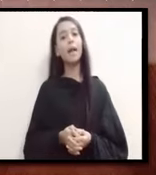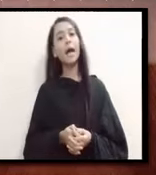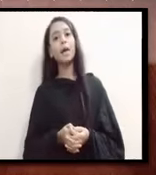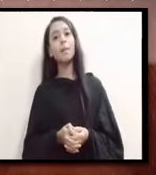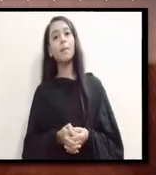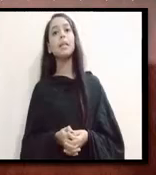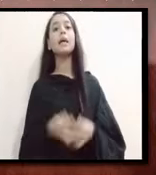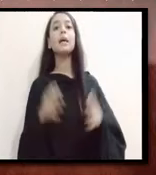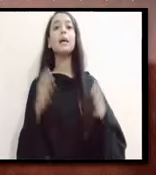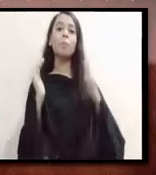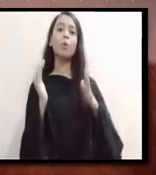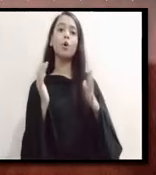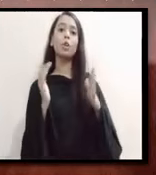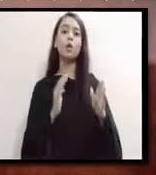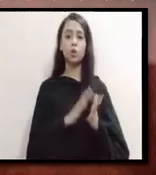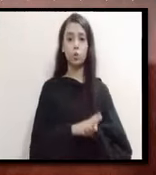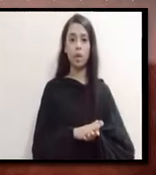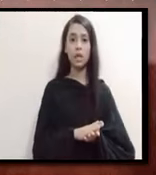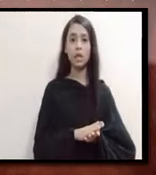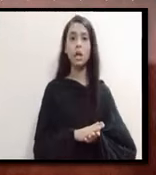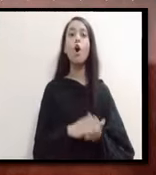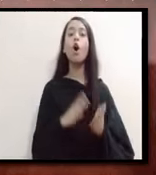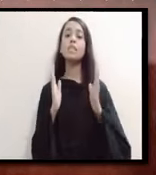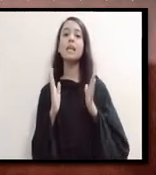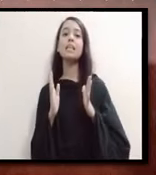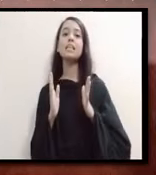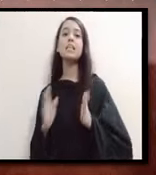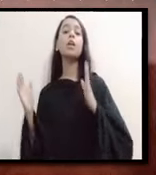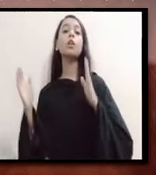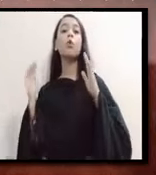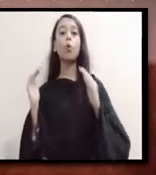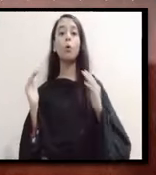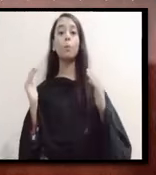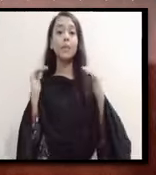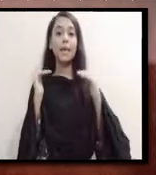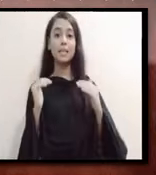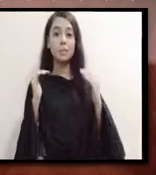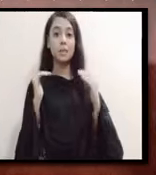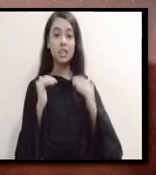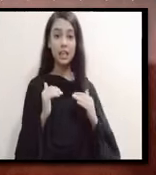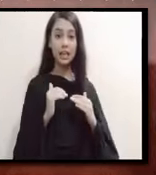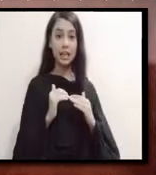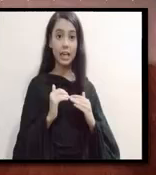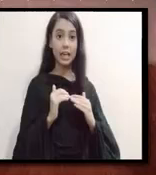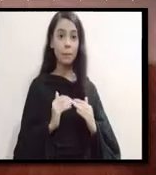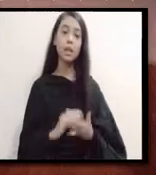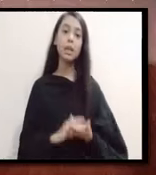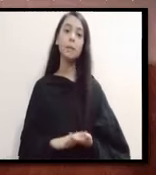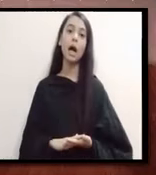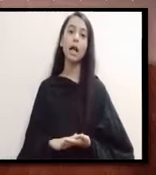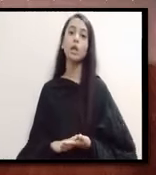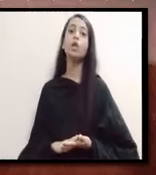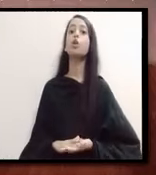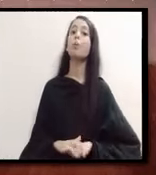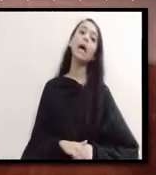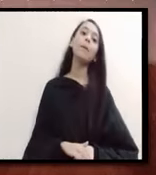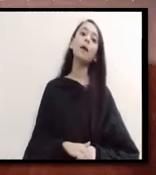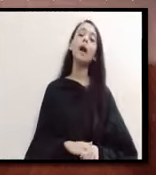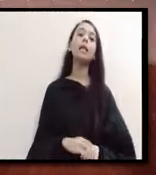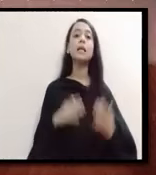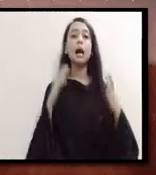बाराय मेर्बानी खंखोगारों से गज़िया और साथी साथ तूम तेज वज़ि गिरने का भी इम्कान है